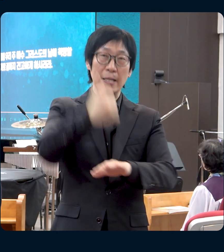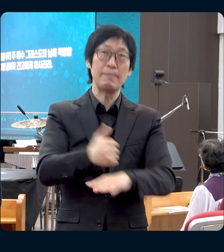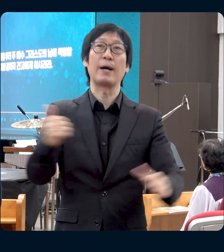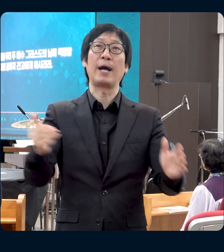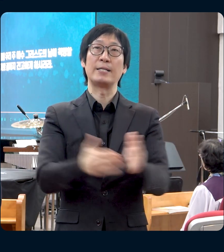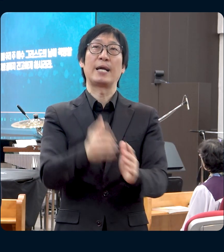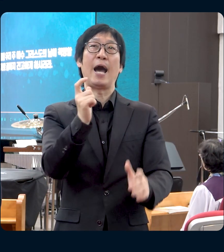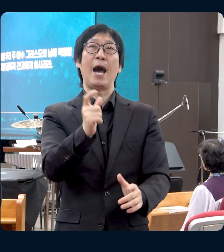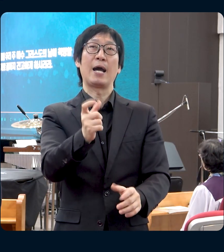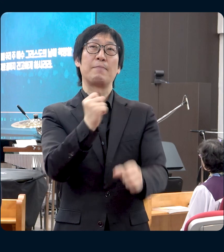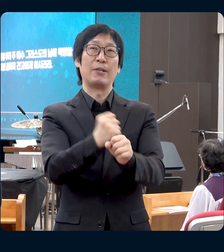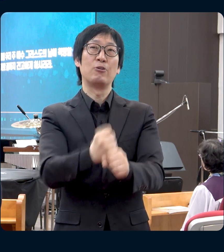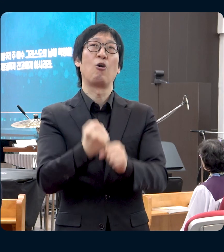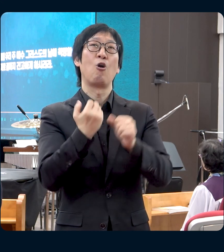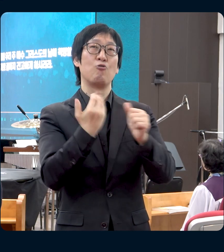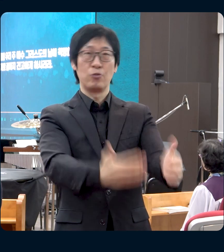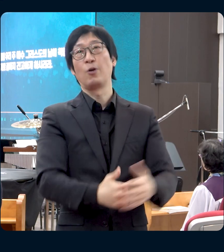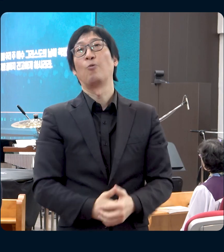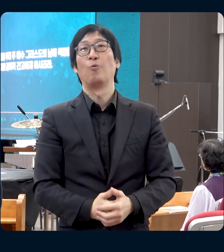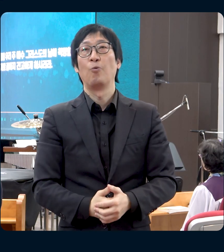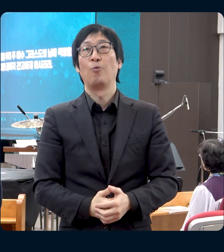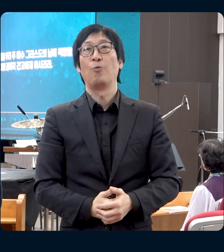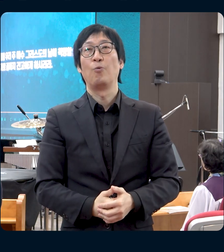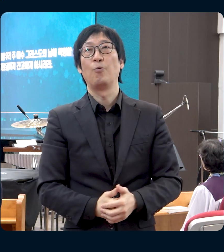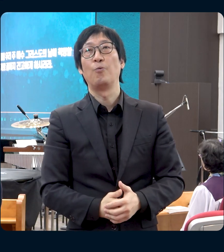끝까지 견고하게 하시리라.